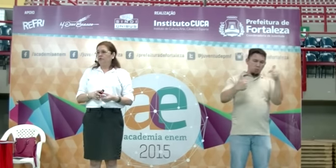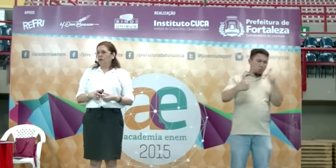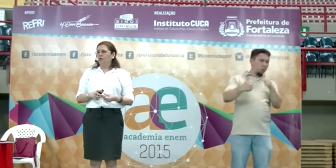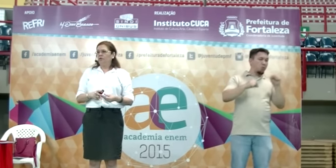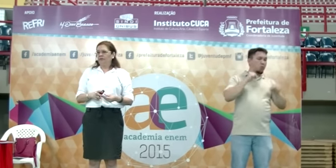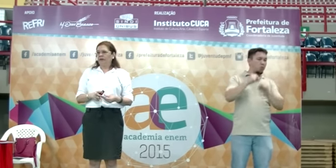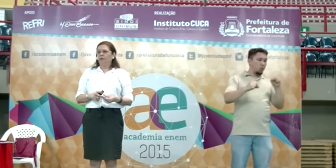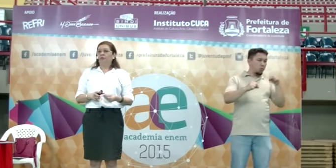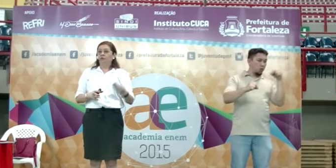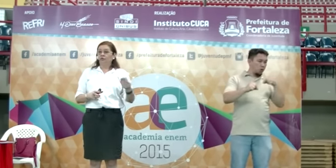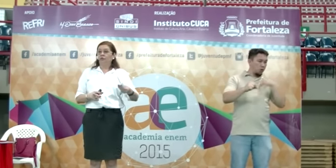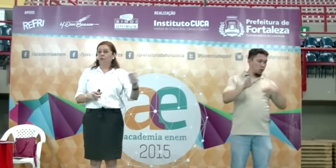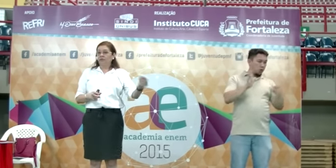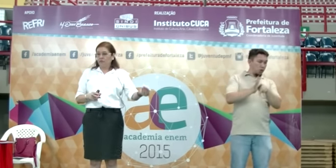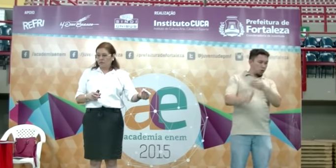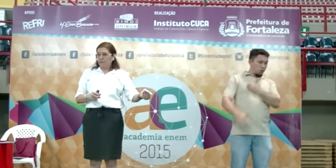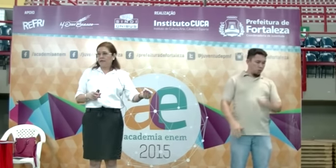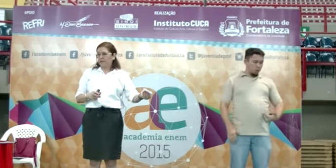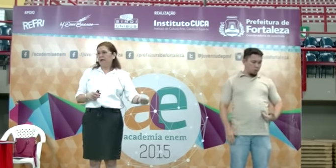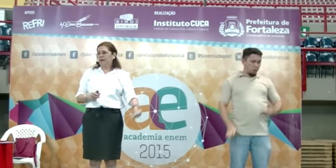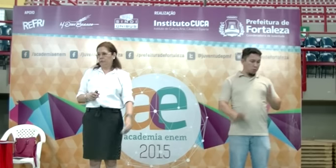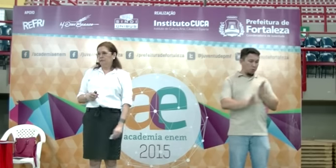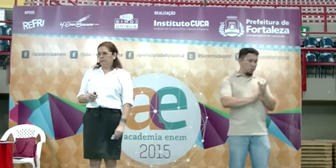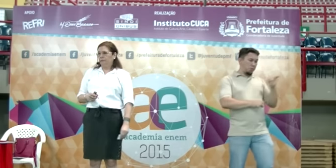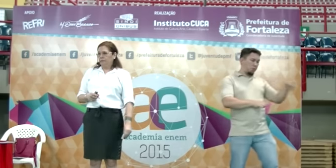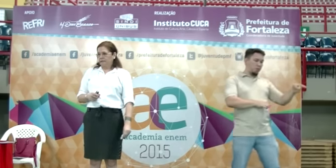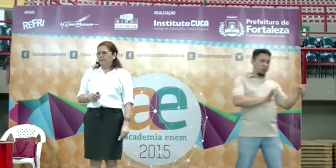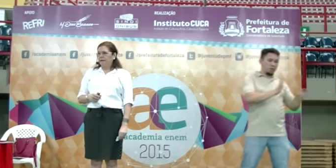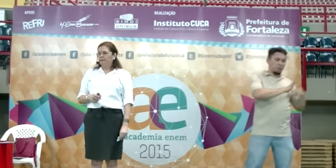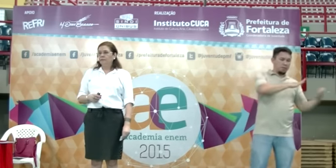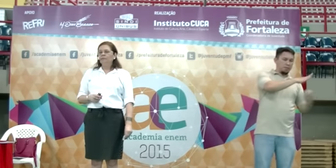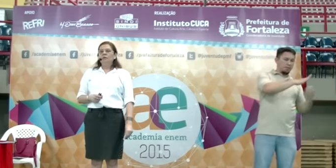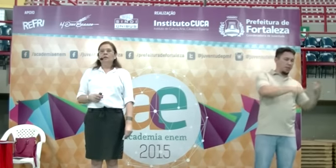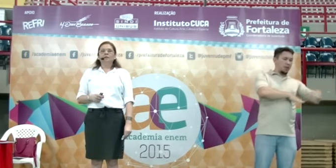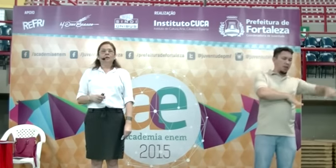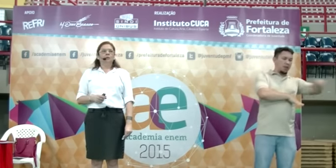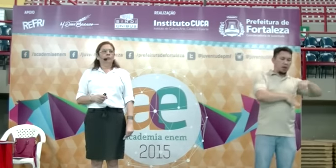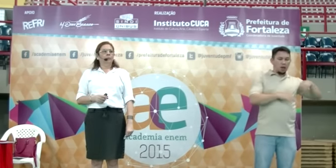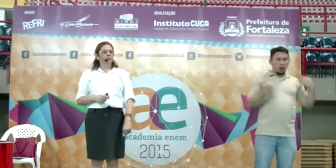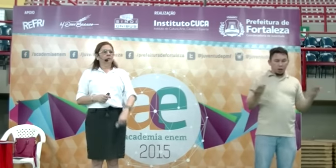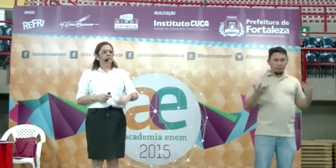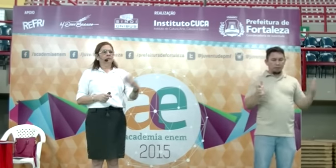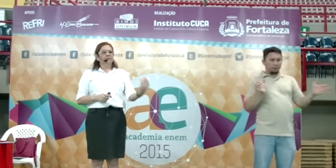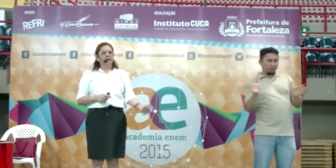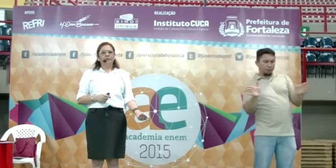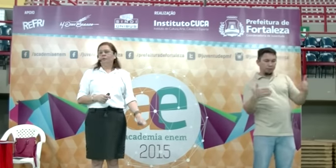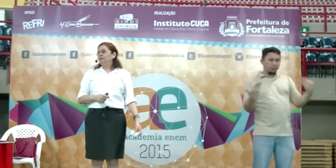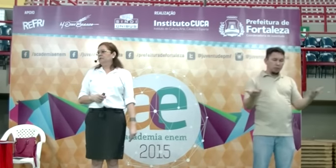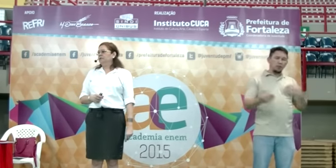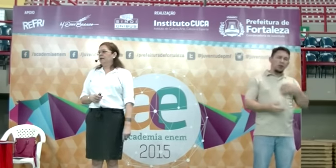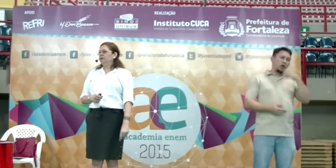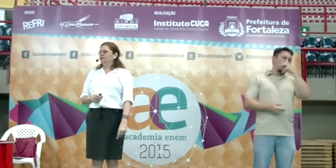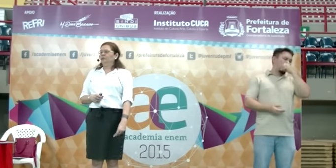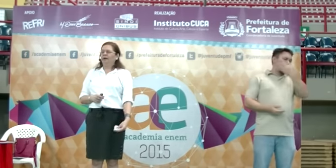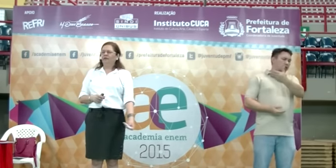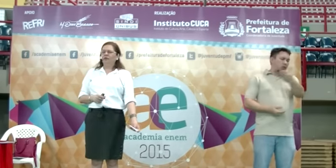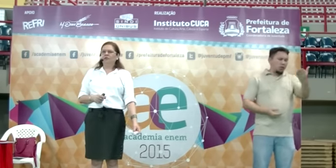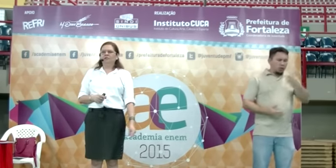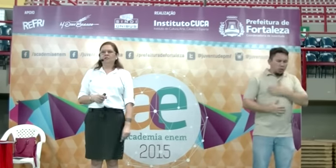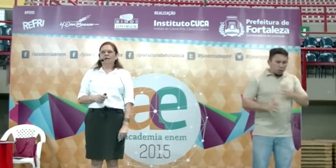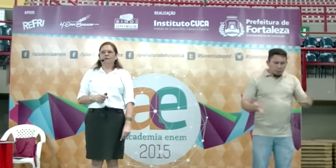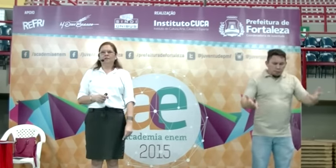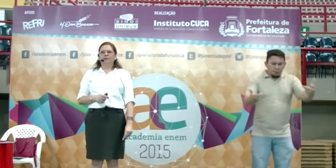sempre culpe só o governo, porque os ônibus são dos empresários, tá certo? Então, um bom sábado para vocês,